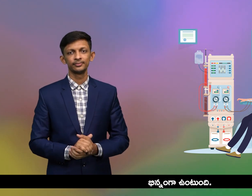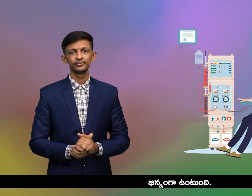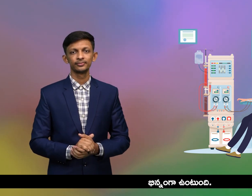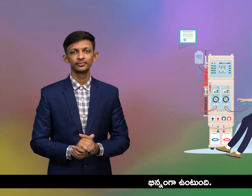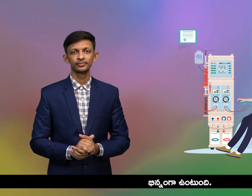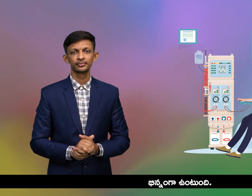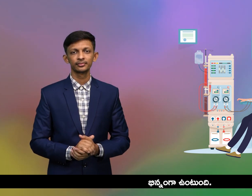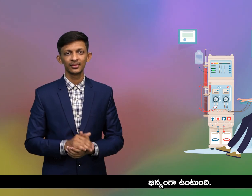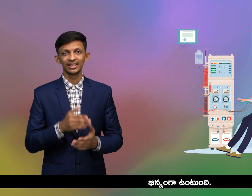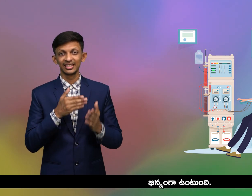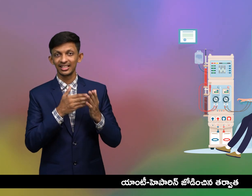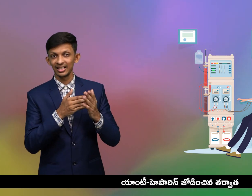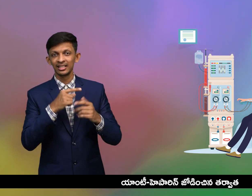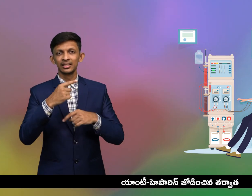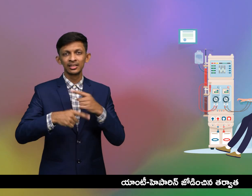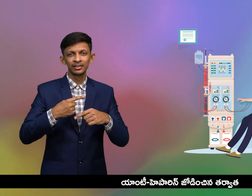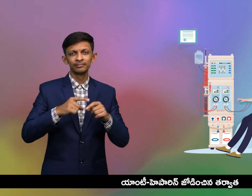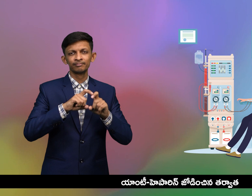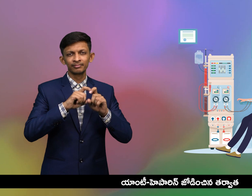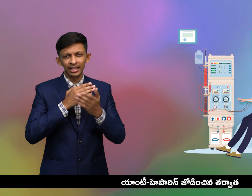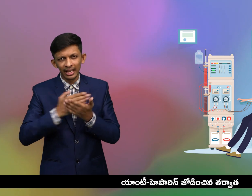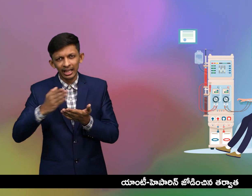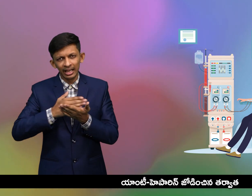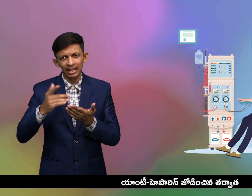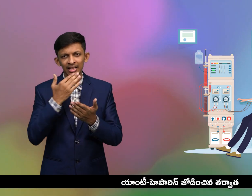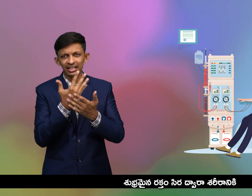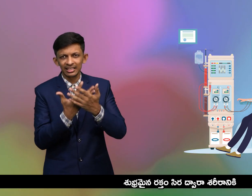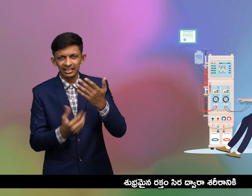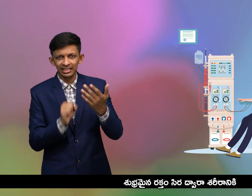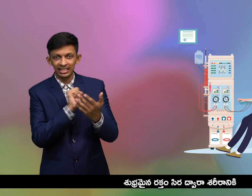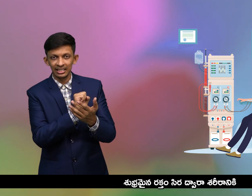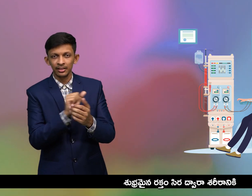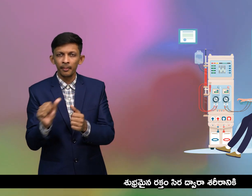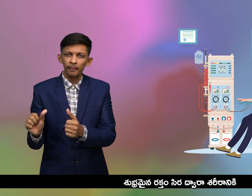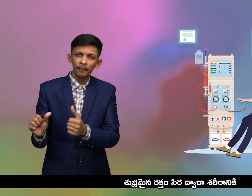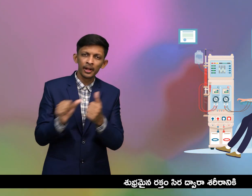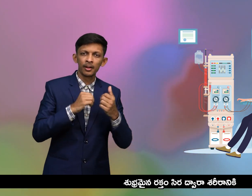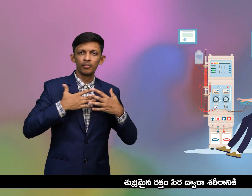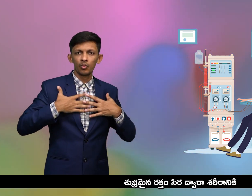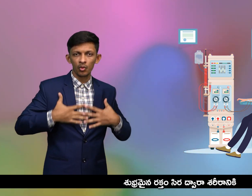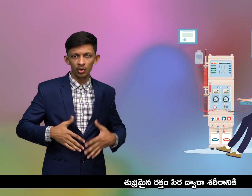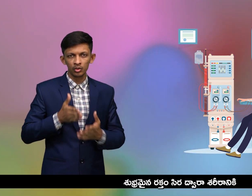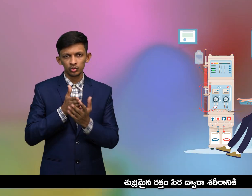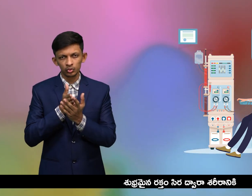భిన్నంగా ఉంటుంది. యాంటీ హెపారిన్ జోడించిన తరువాత శుభ్రమైన రక్తం సిర